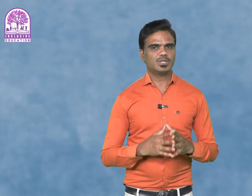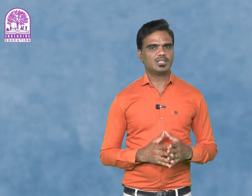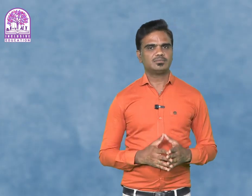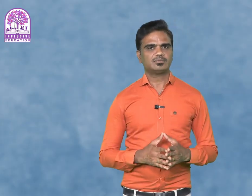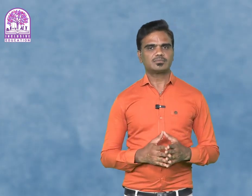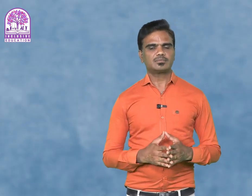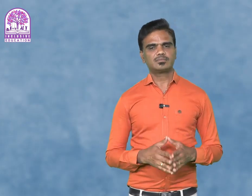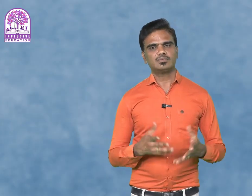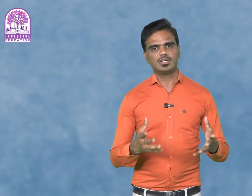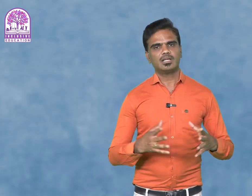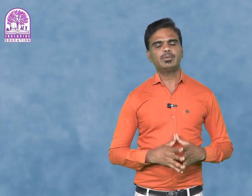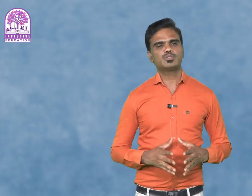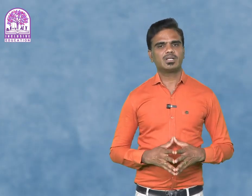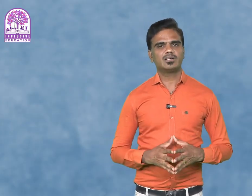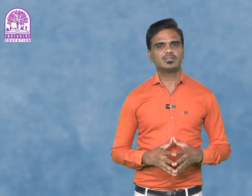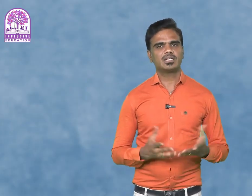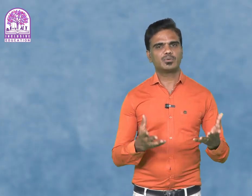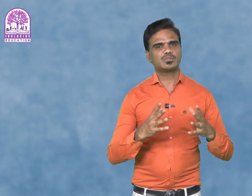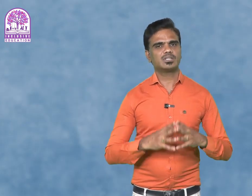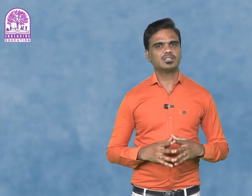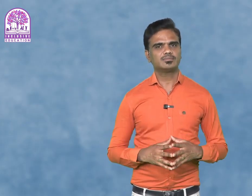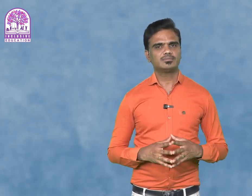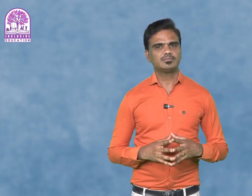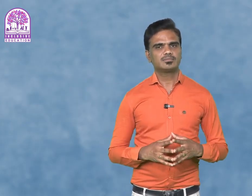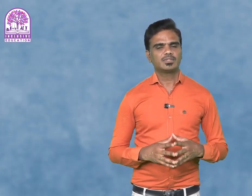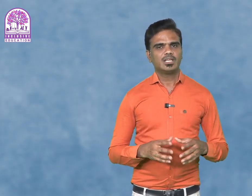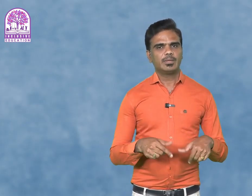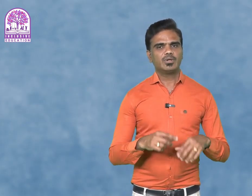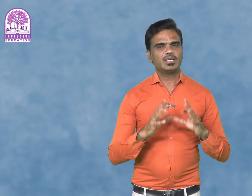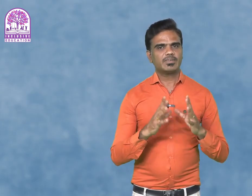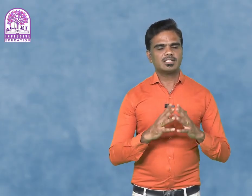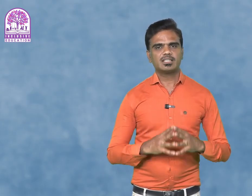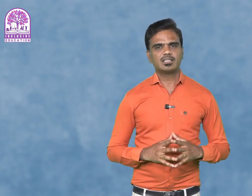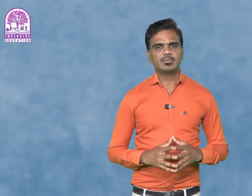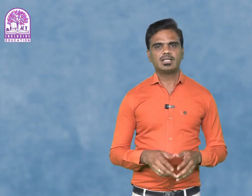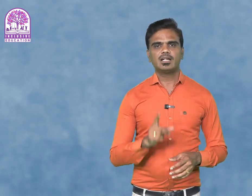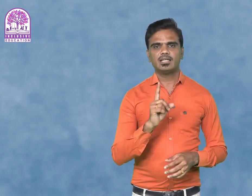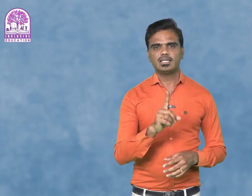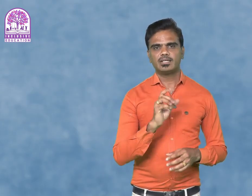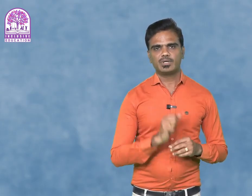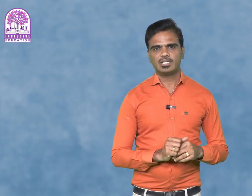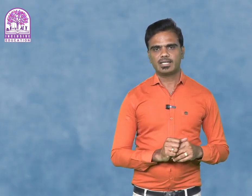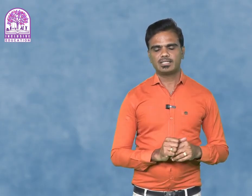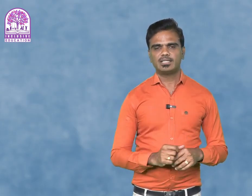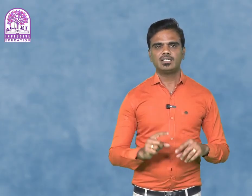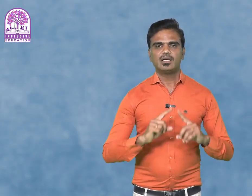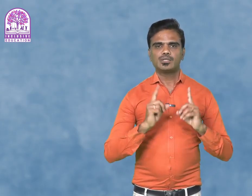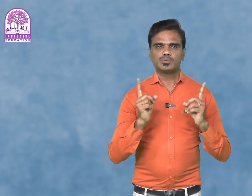ஸ்கூலில் எப்படி யூஸ் பண்ணலாம், நீங்களே கொஞ்சம் சொல்லுங்கள். இப்போ ஃபஸ்ட்டு என்ன செய்யுங்க அப்படின்னா, நீங்கள் உட்காந்துருக்க இடத்துல சுற்றி